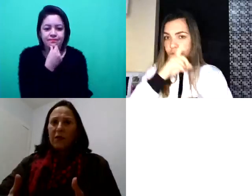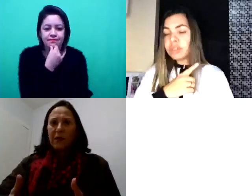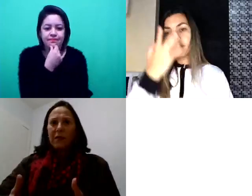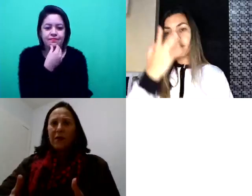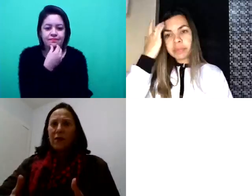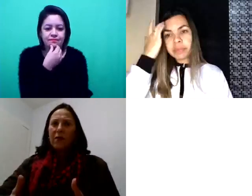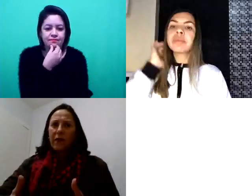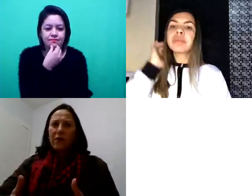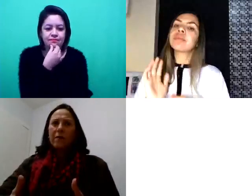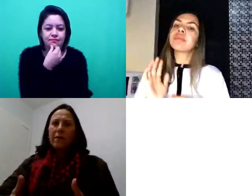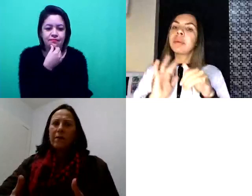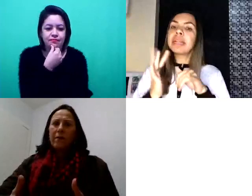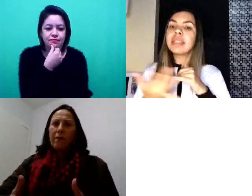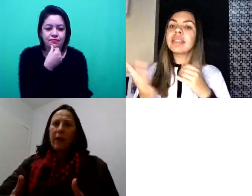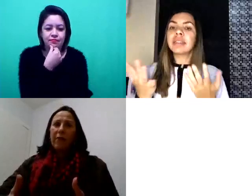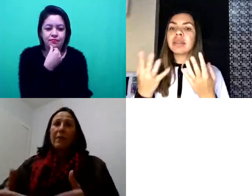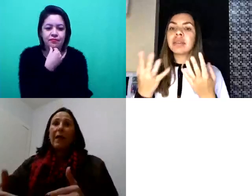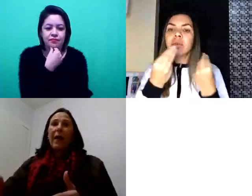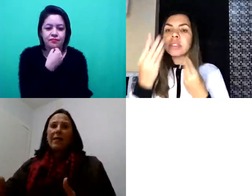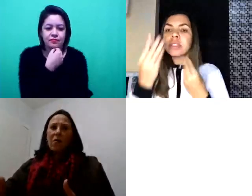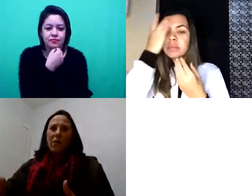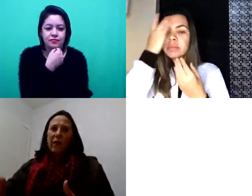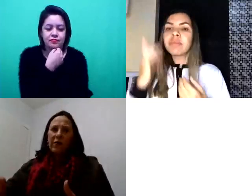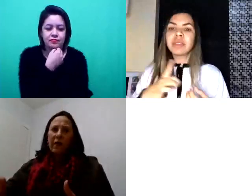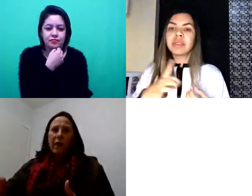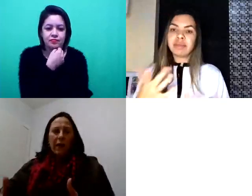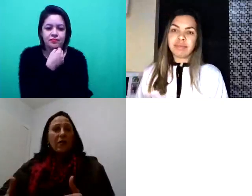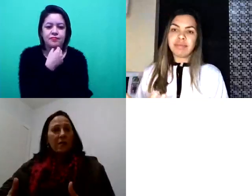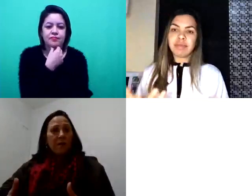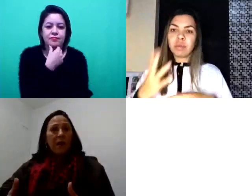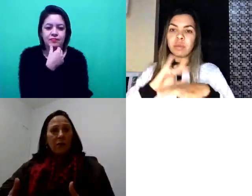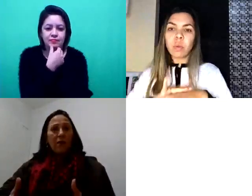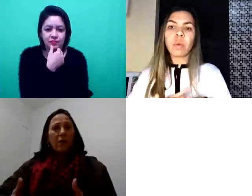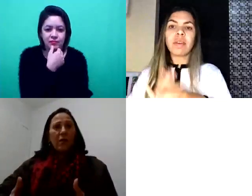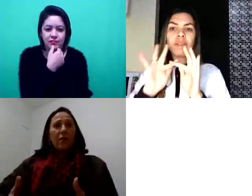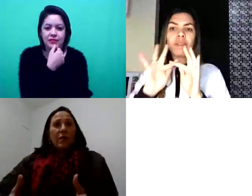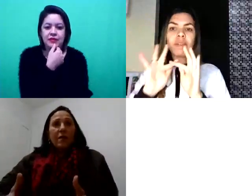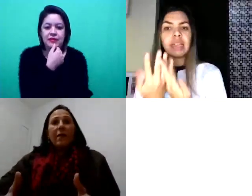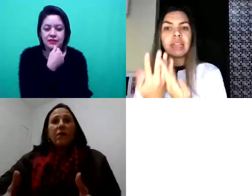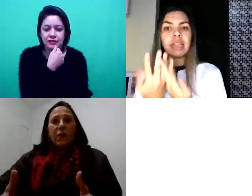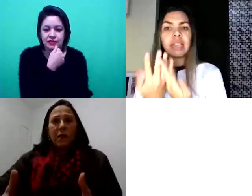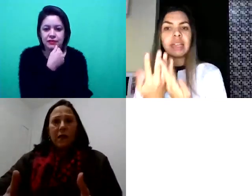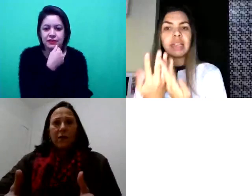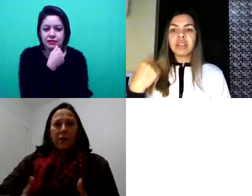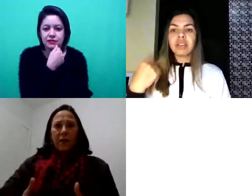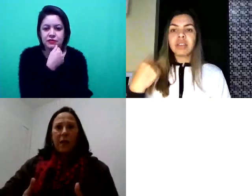muita gente estava com Covid, né? Familiares com Covid. E a gente entende isso e a gente foi estendendo, foi estendendo, foi